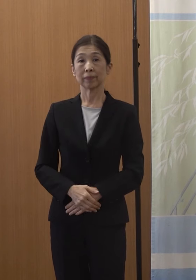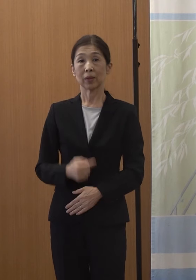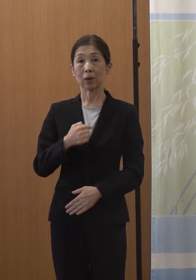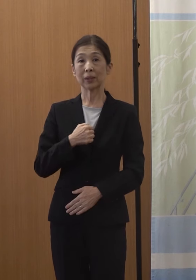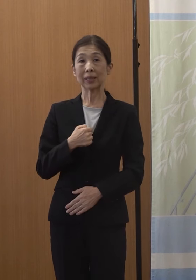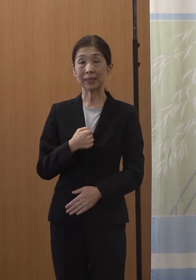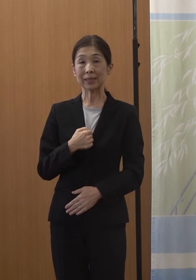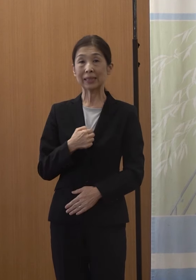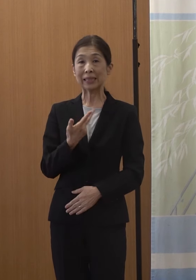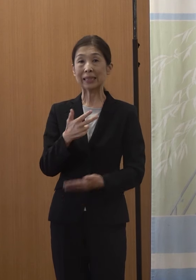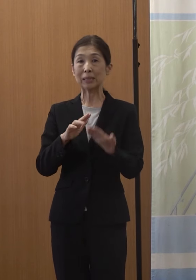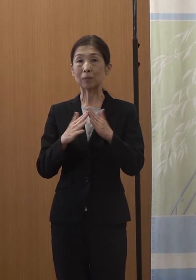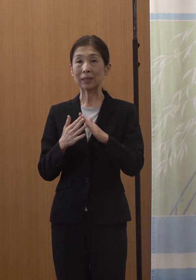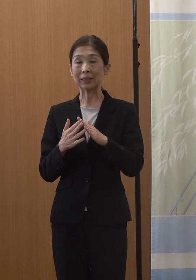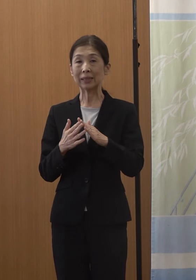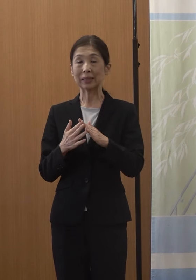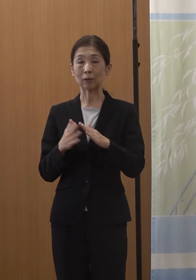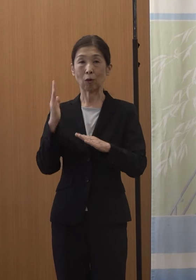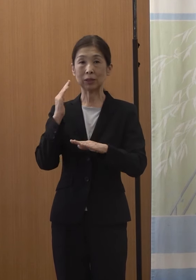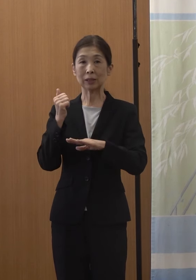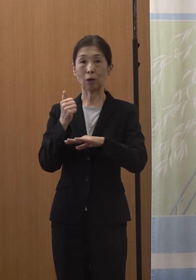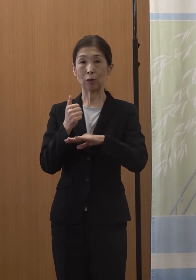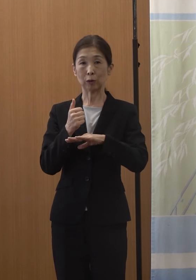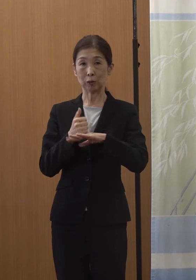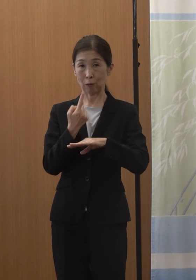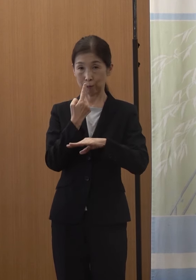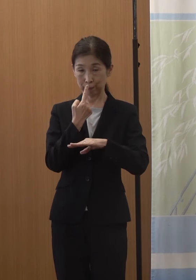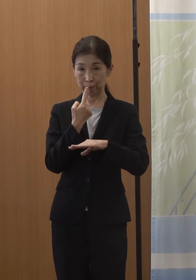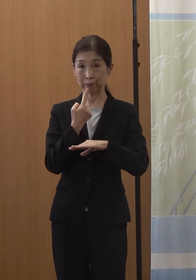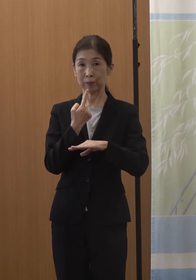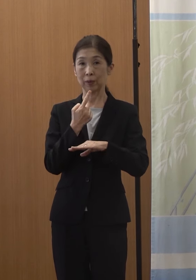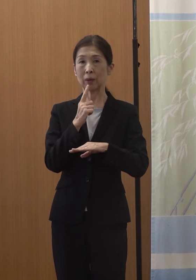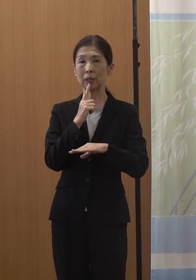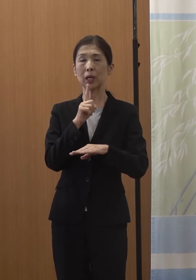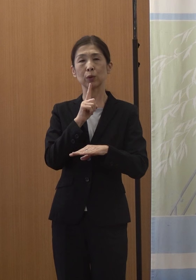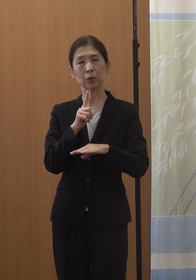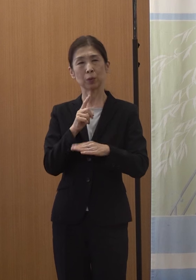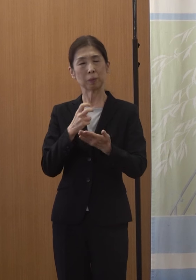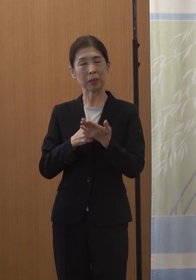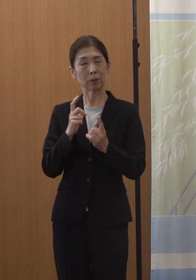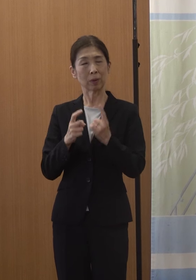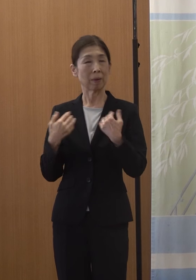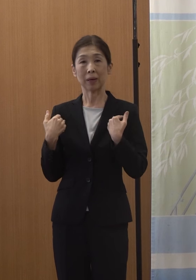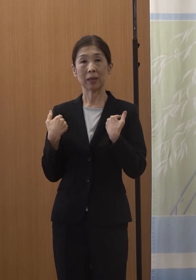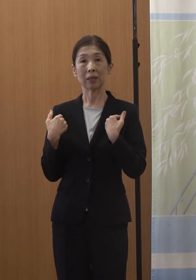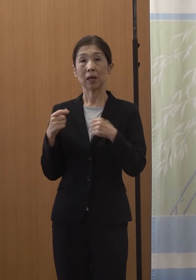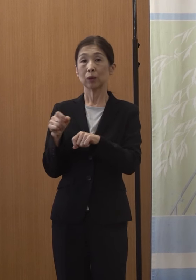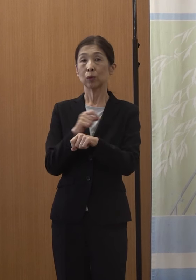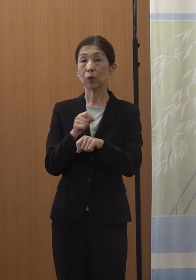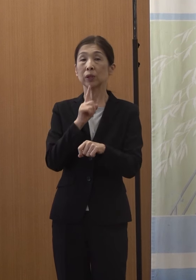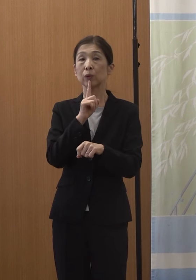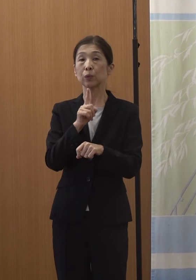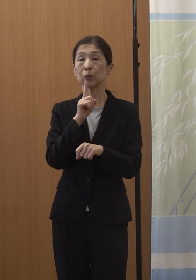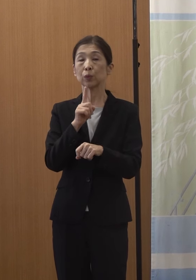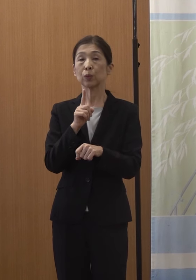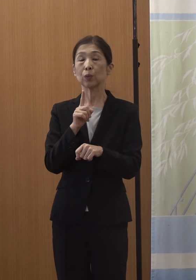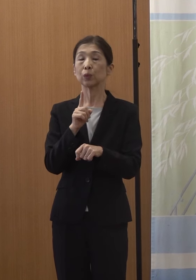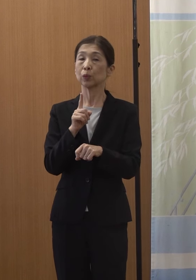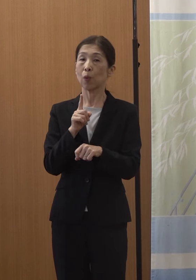私一自治体の職員は市長で言うべきところか分かりませんが、特に申し上げるところとすれ